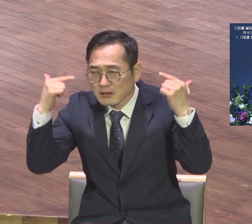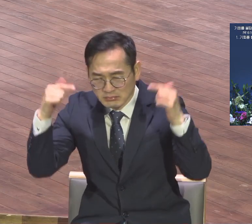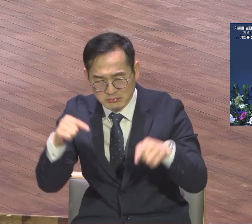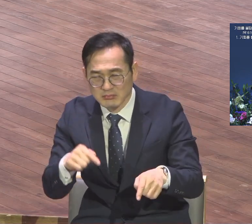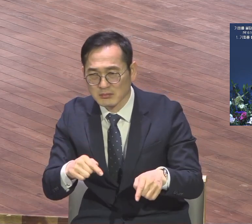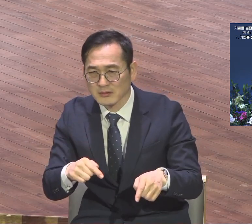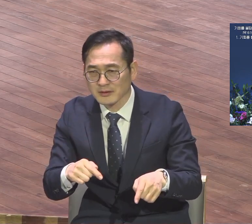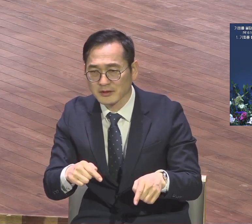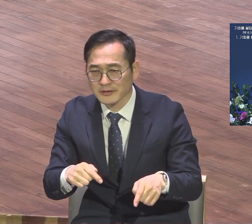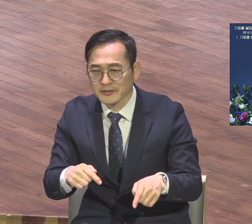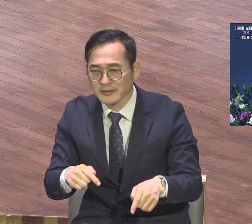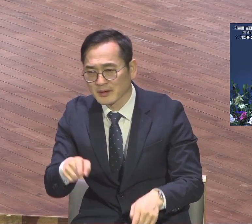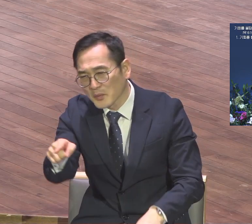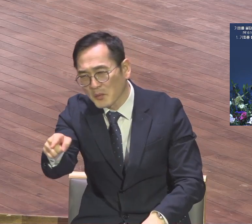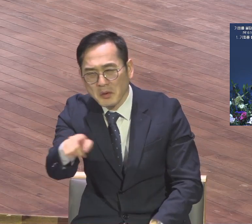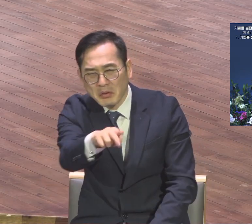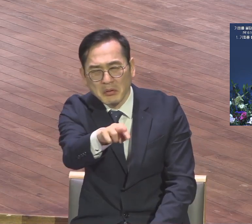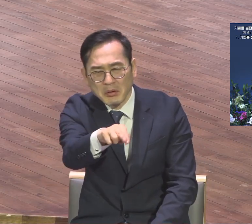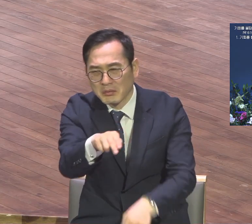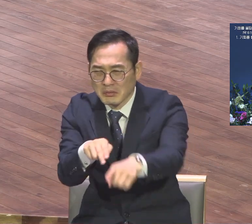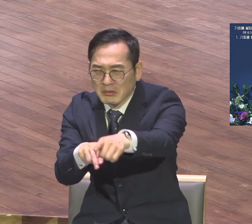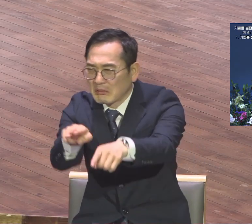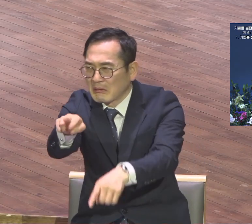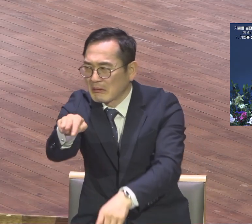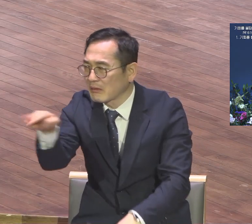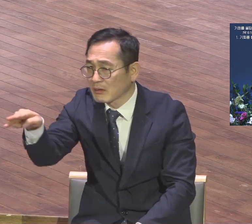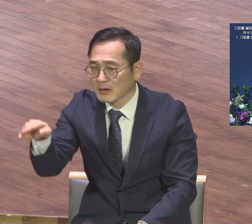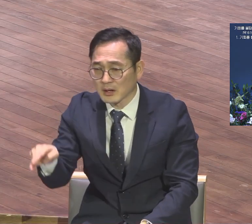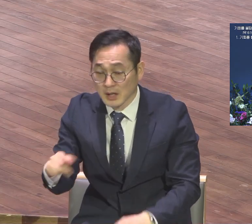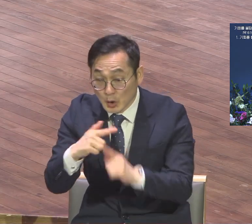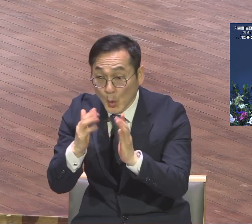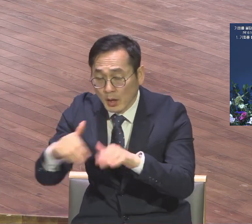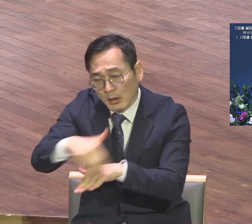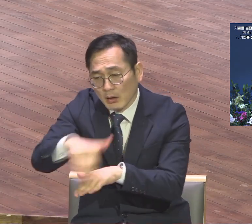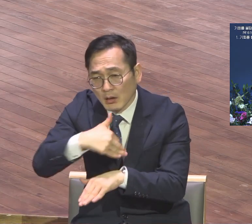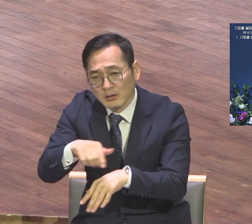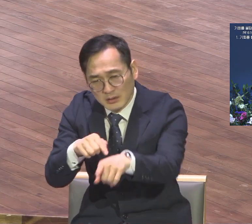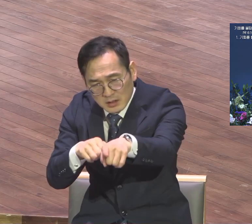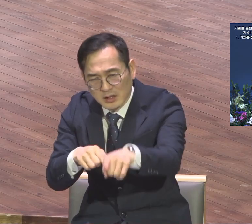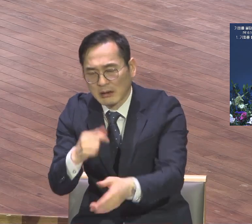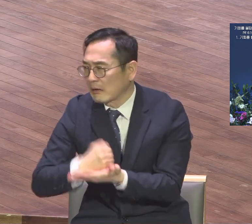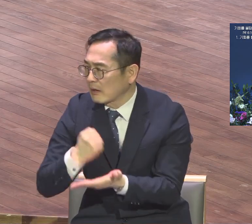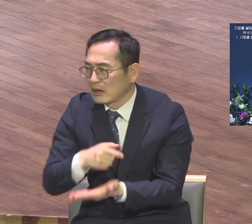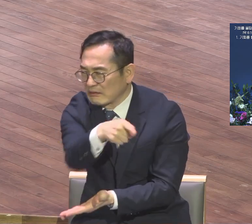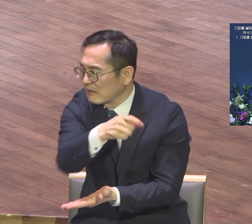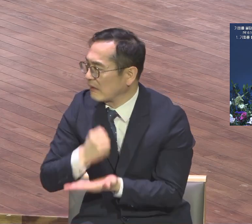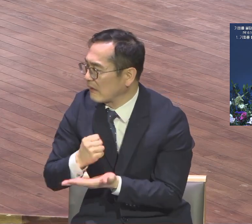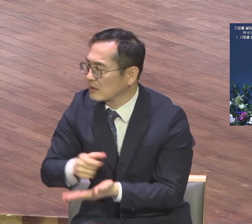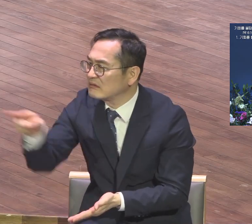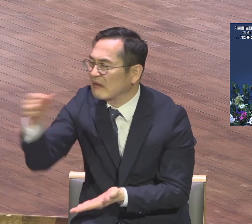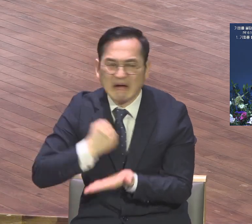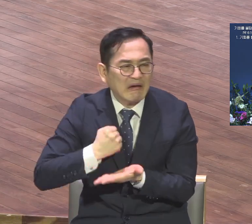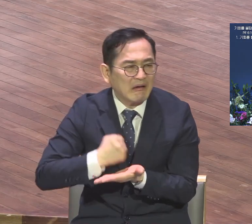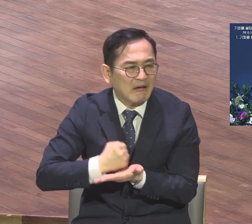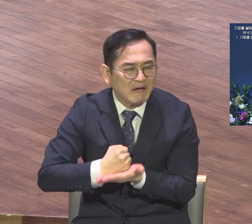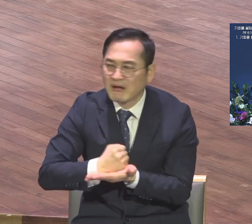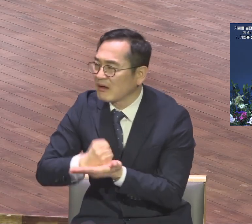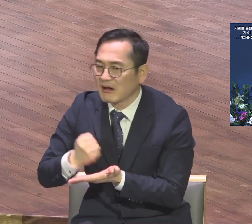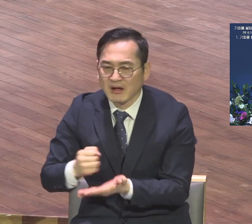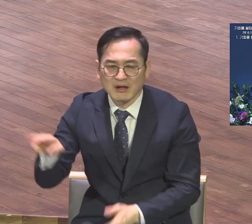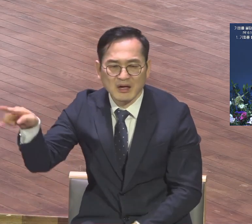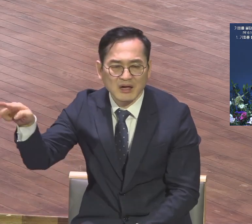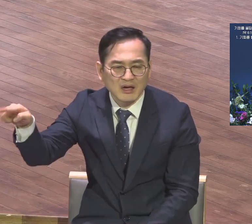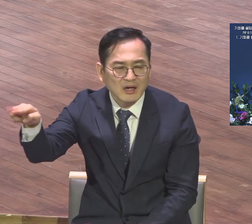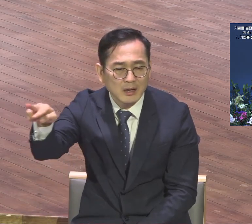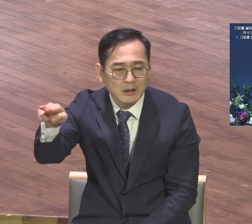교회에 들어와가지고 그 눈 가지고 그 생각 가지고 교회를 다녀요. 그러니까 모순이 많지요. 교회를 한대요.